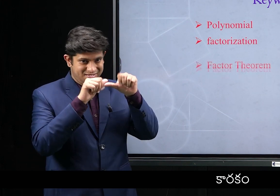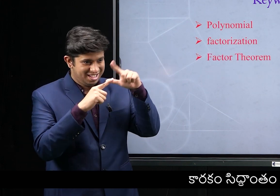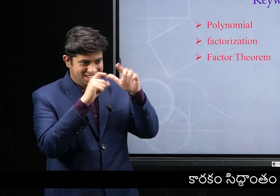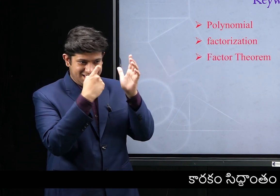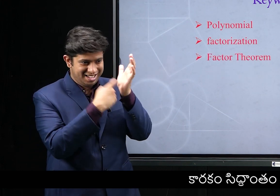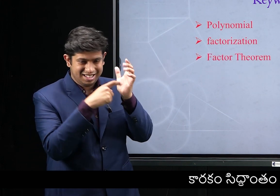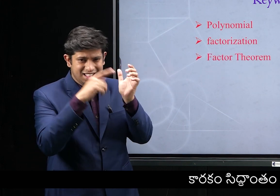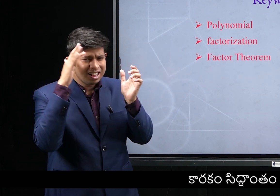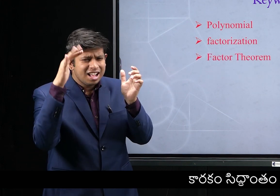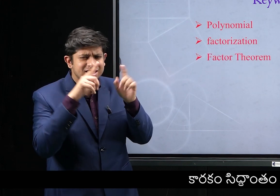కారకం సిద్ధాంతం,